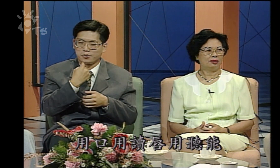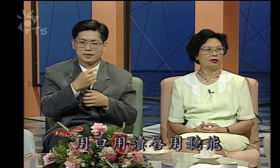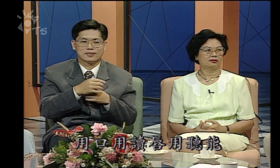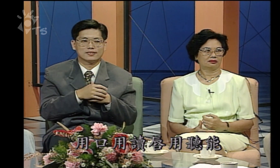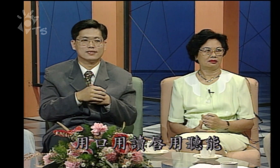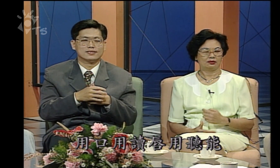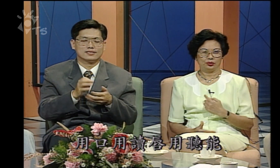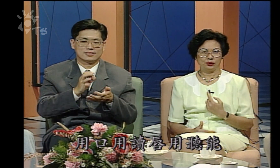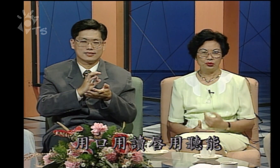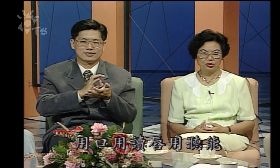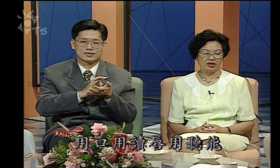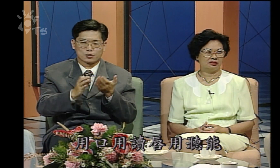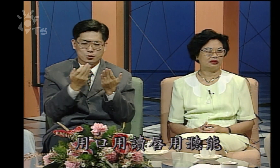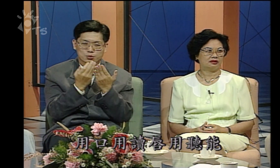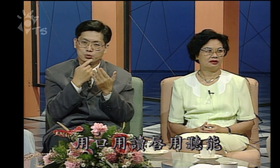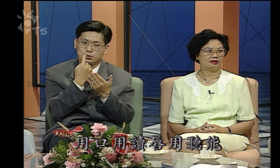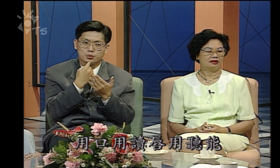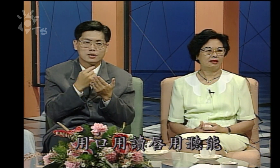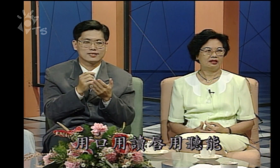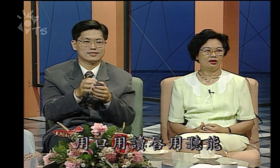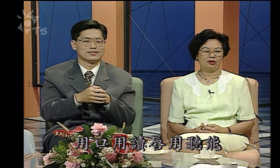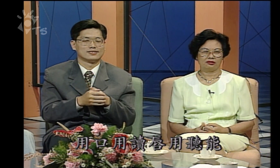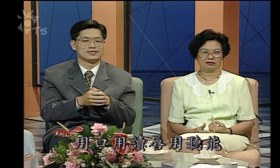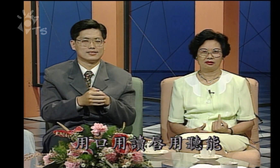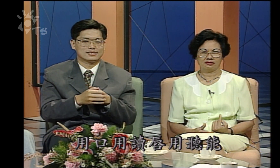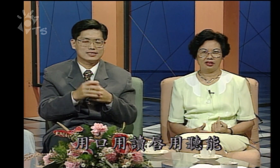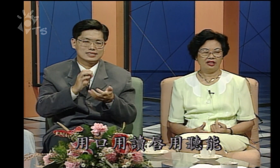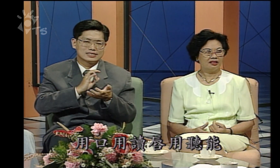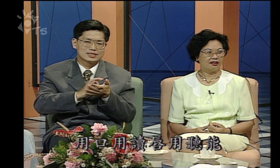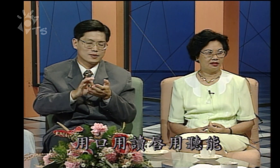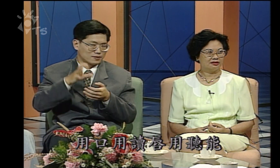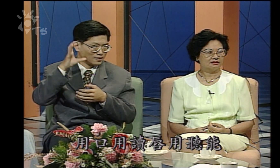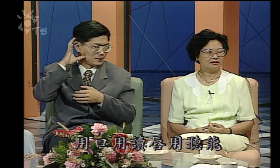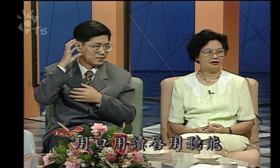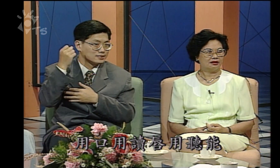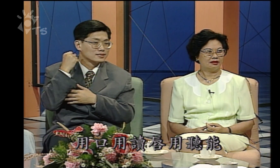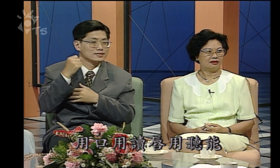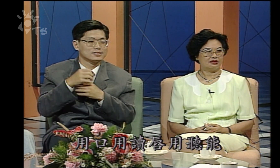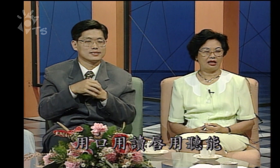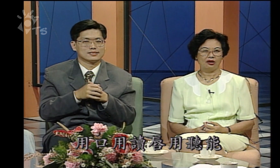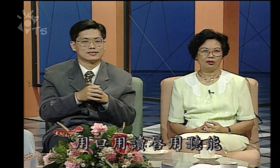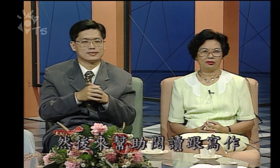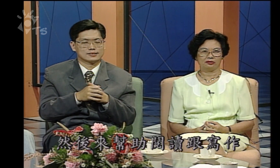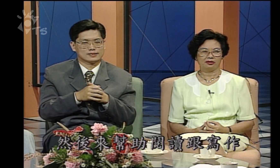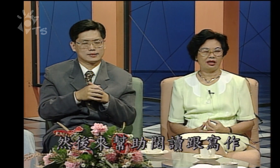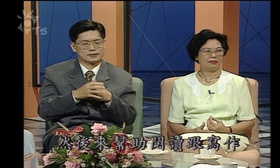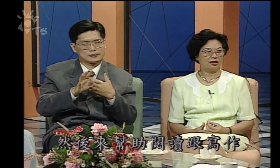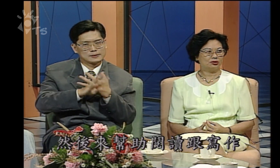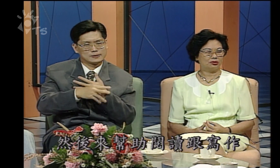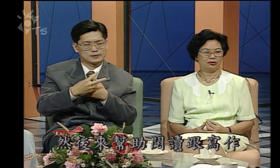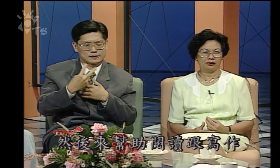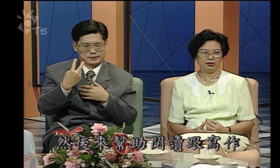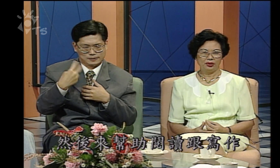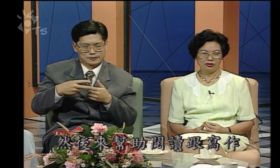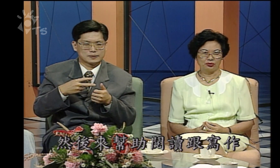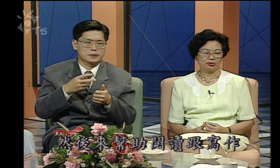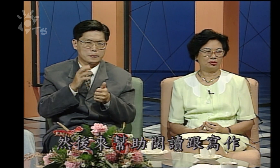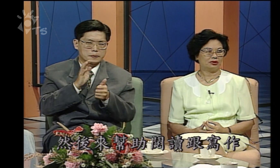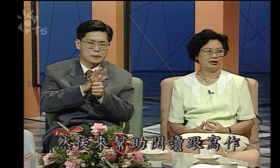用读唇，用听能，然后来帮助阅读